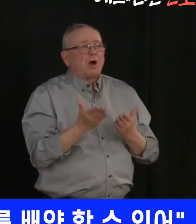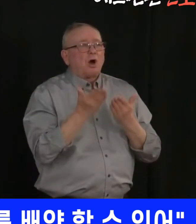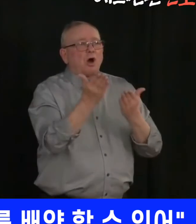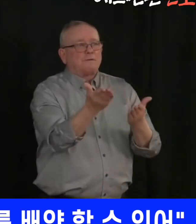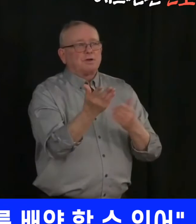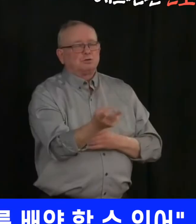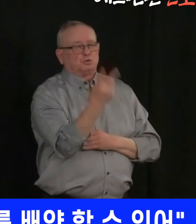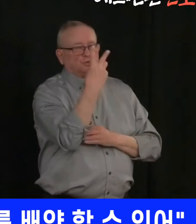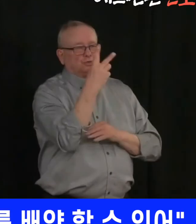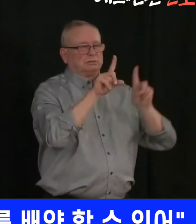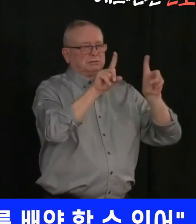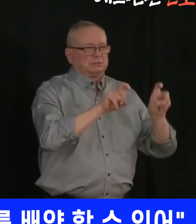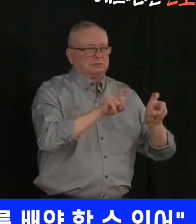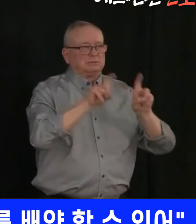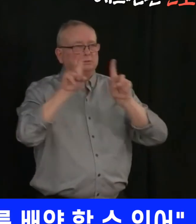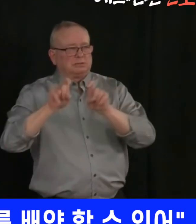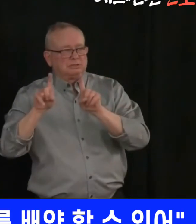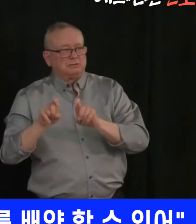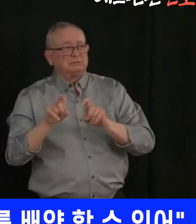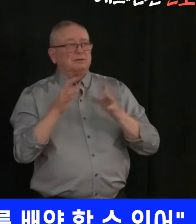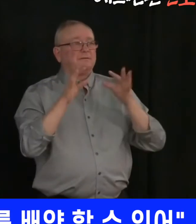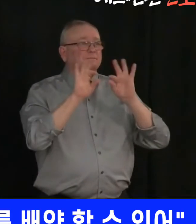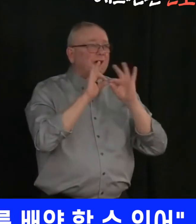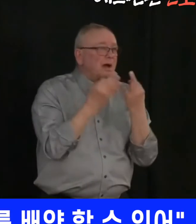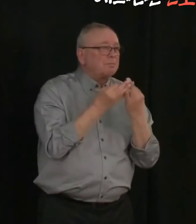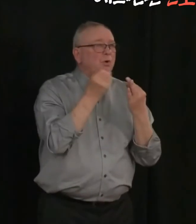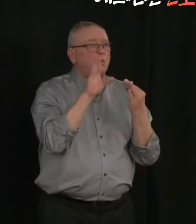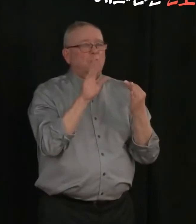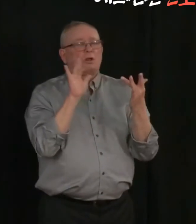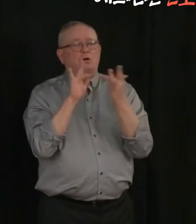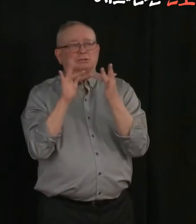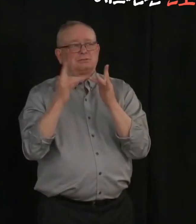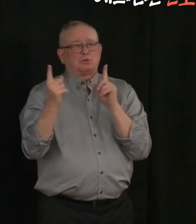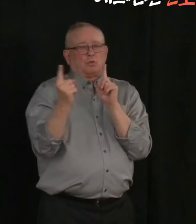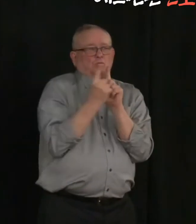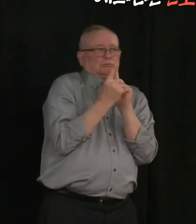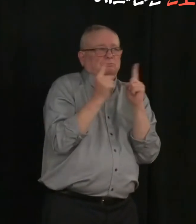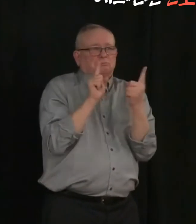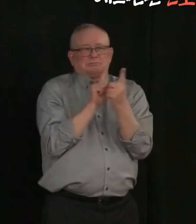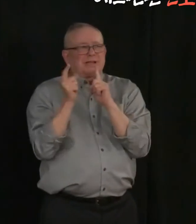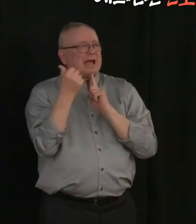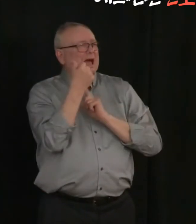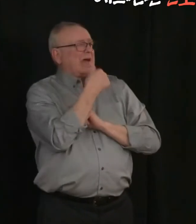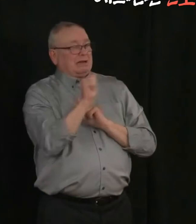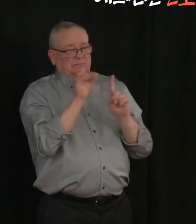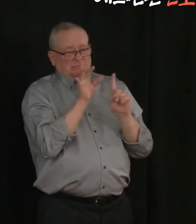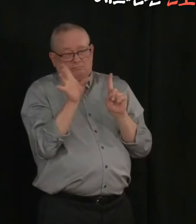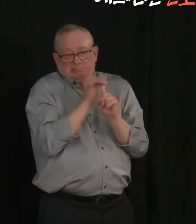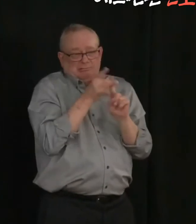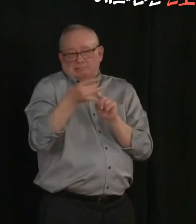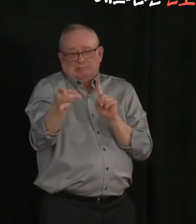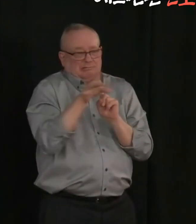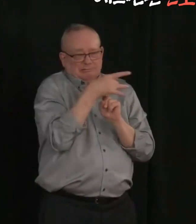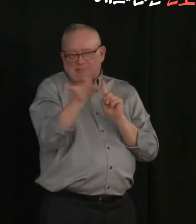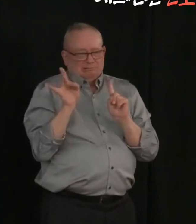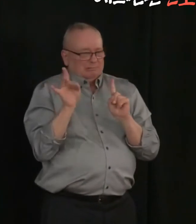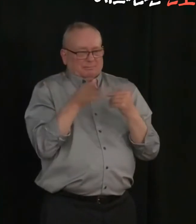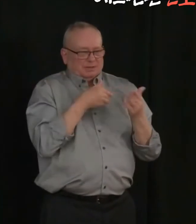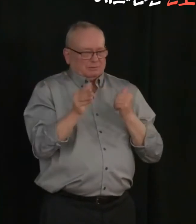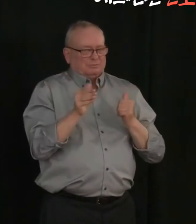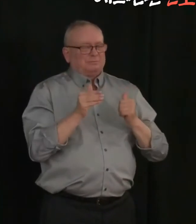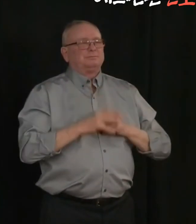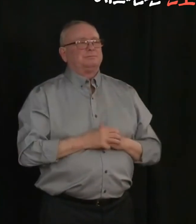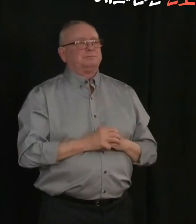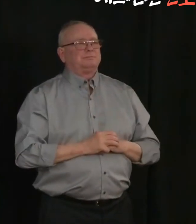바이러스를 전염시키지 않는지 확인하는 데 매우 중요하다고 하였습니다. 따라서 앞으로 이중 테스트는 오늘부터 모든